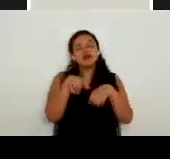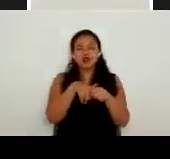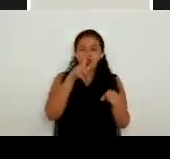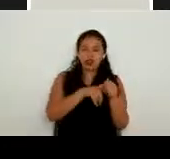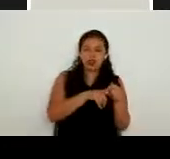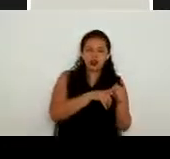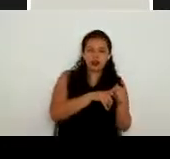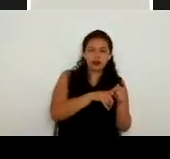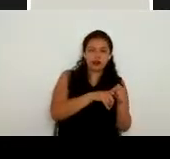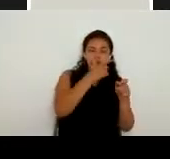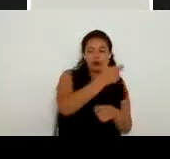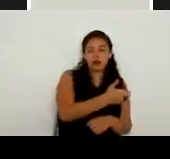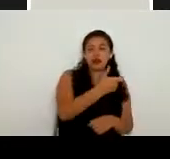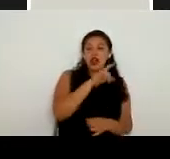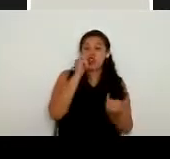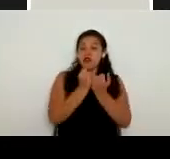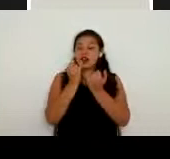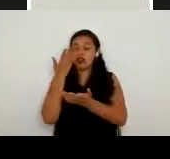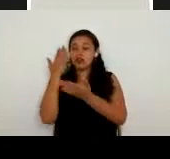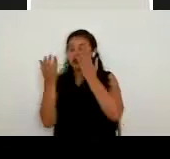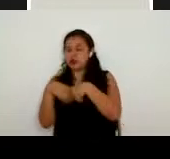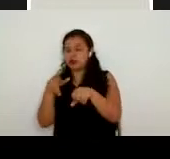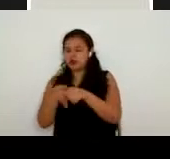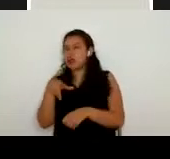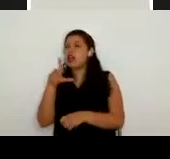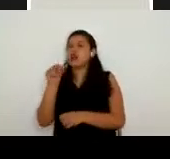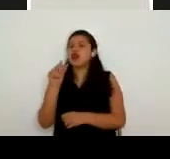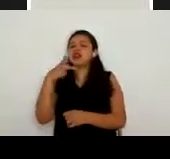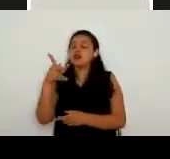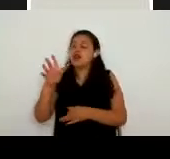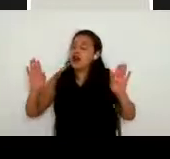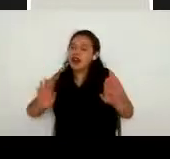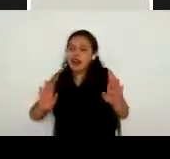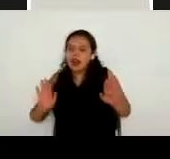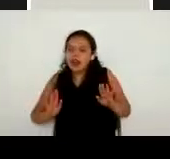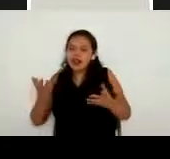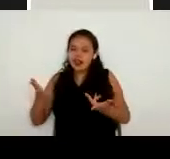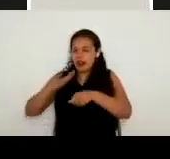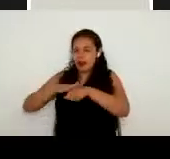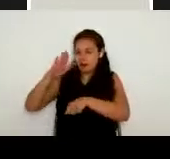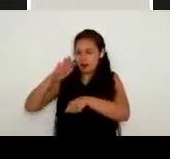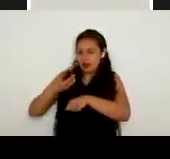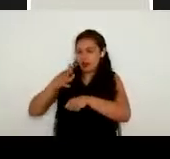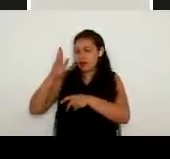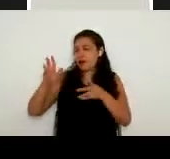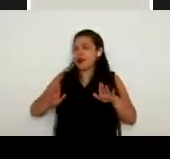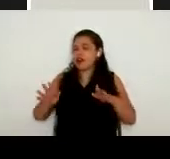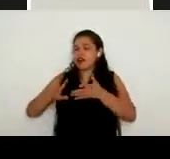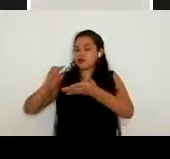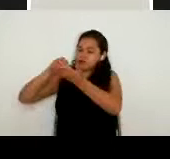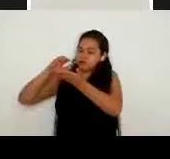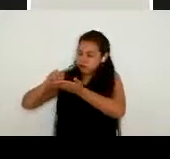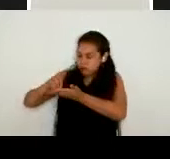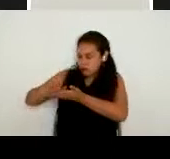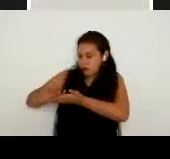social el estudio social es muy cualitativo el estudio socioeconómico es muy cuantitativo y tiene el propósito